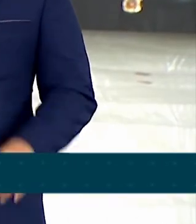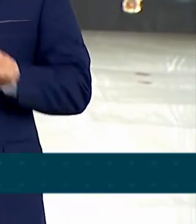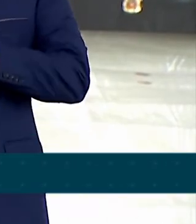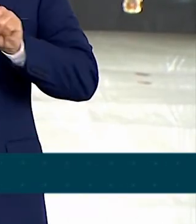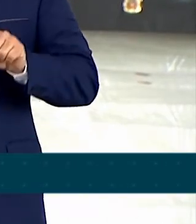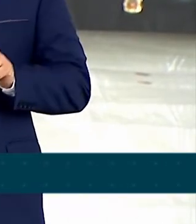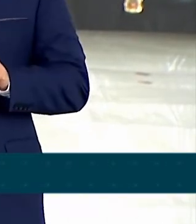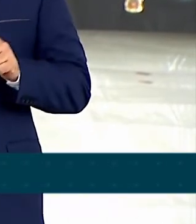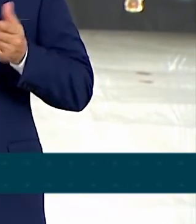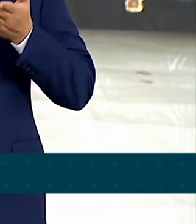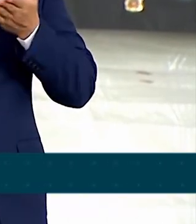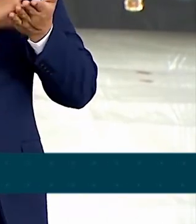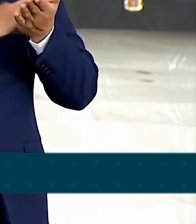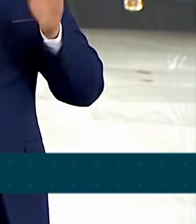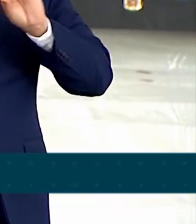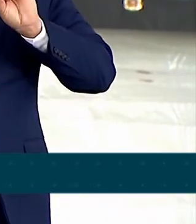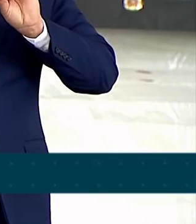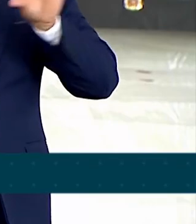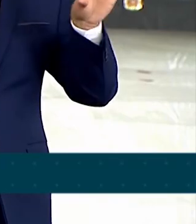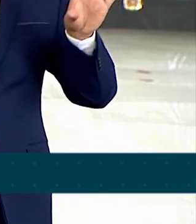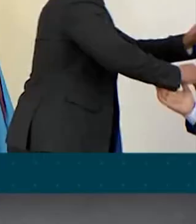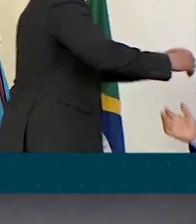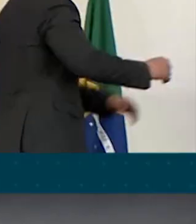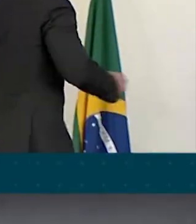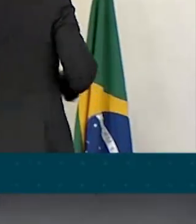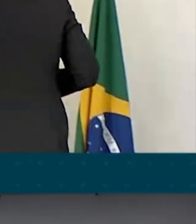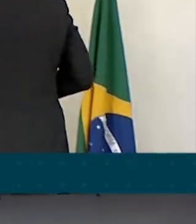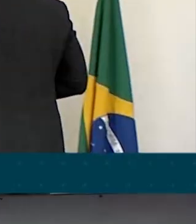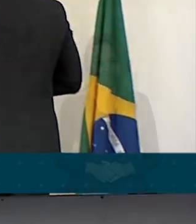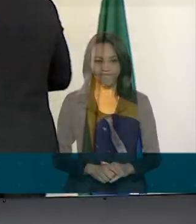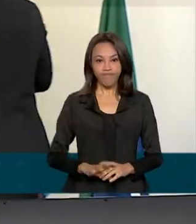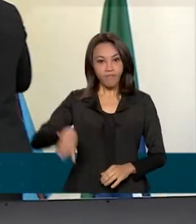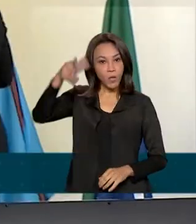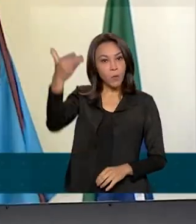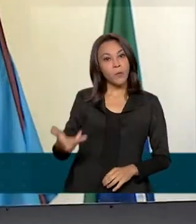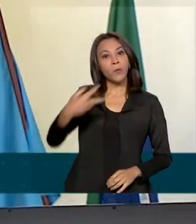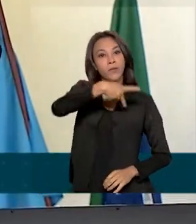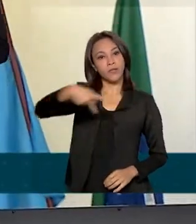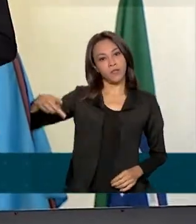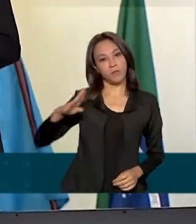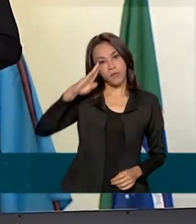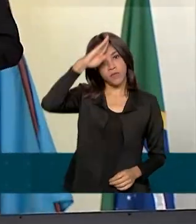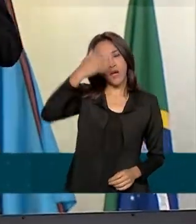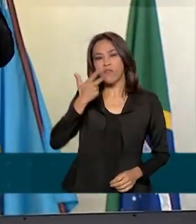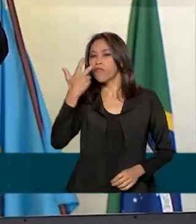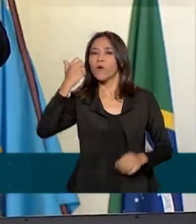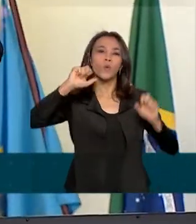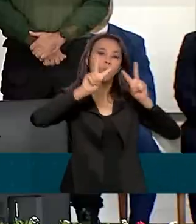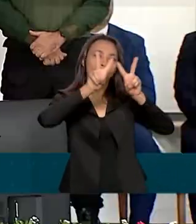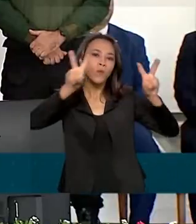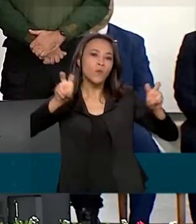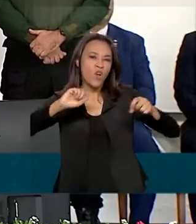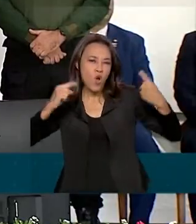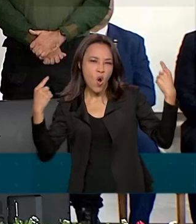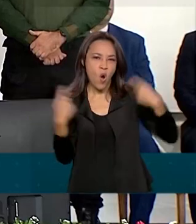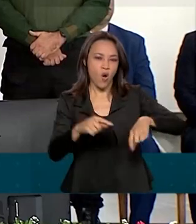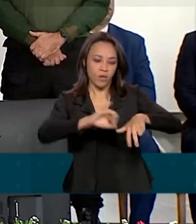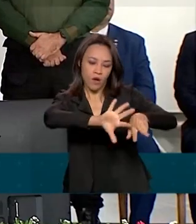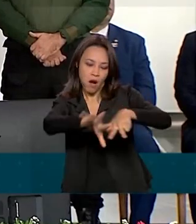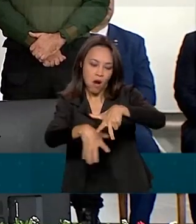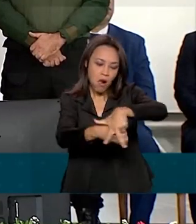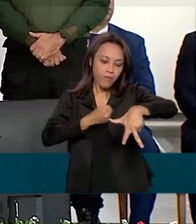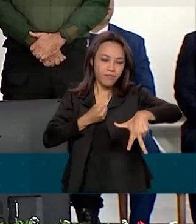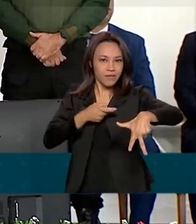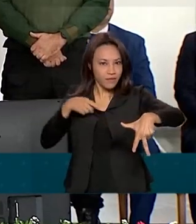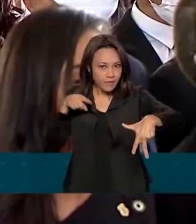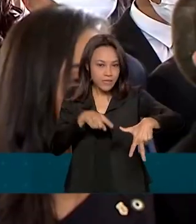proporcionar que a Polícia Federal caminhe nesse sentido. O presidente Jair Bolsonaro destacou o combate à corrupção como uma das atividades